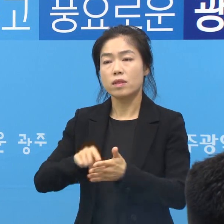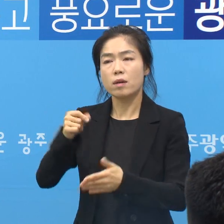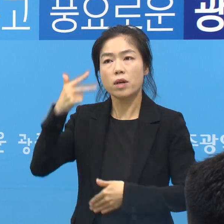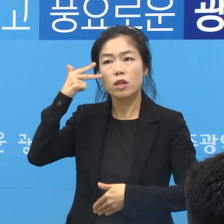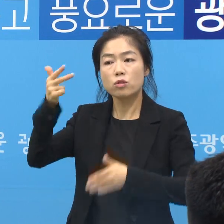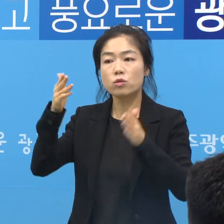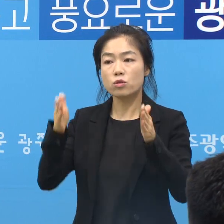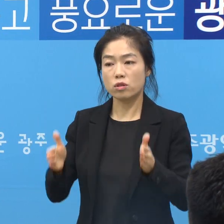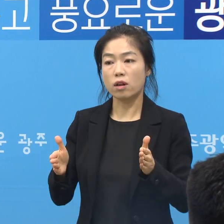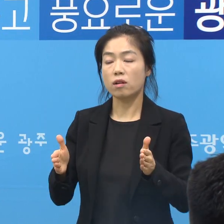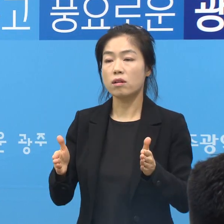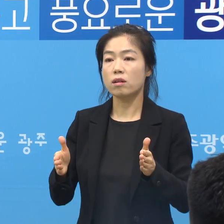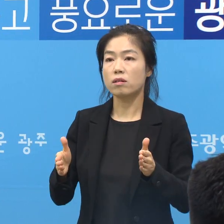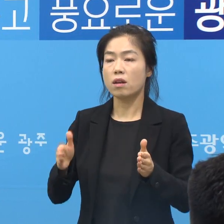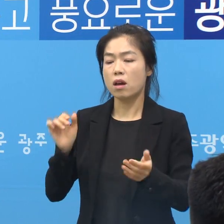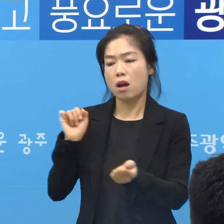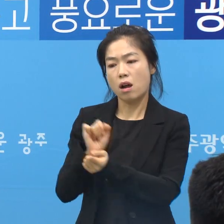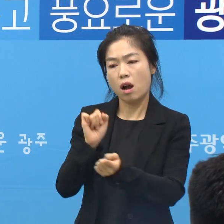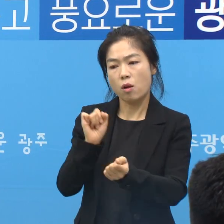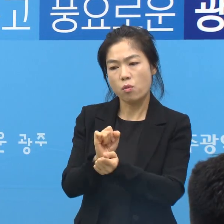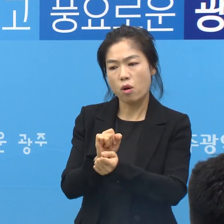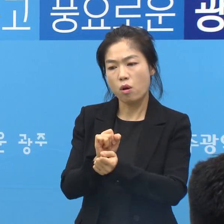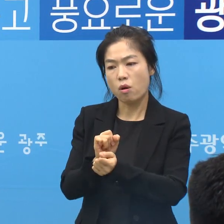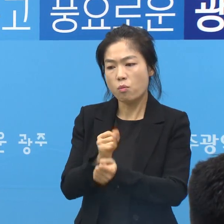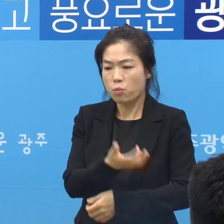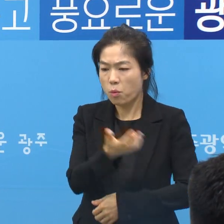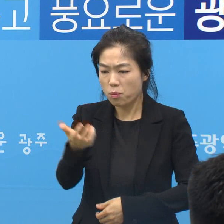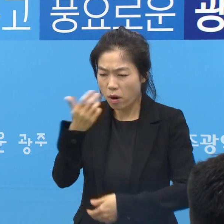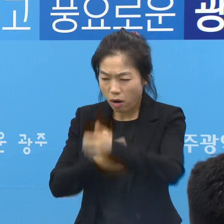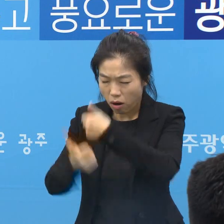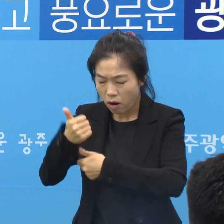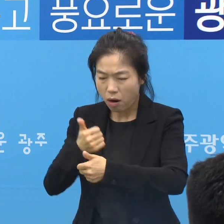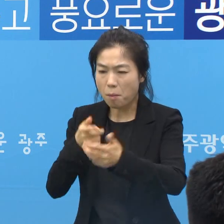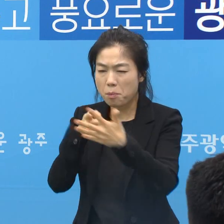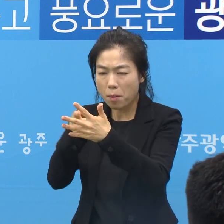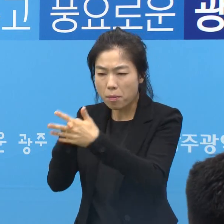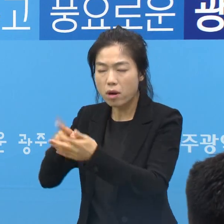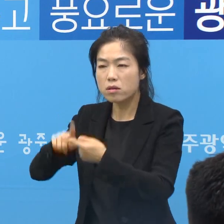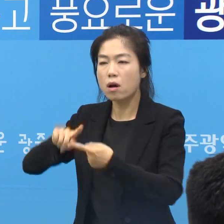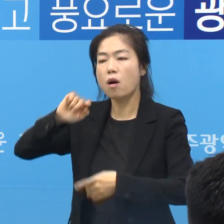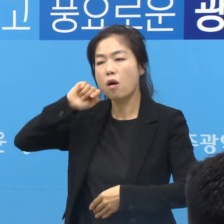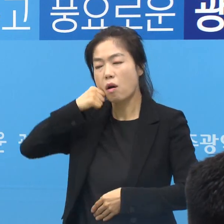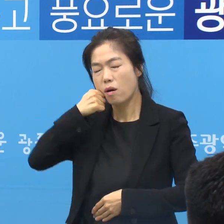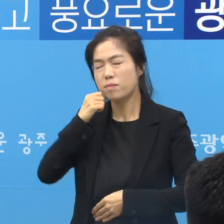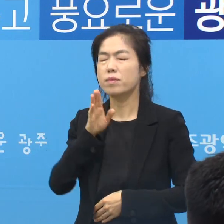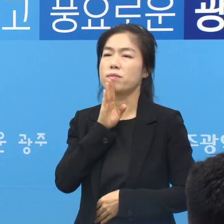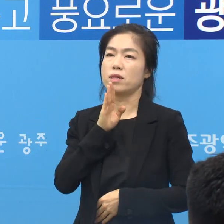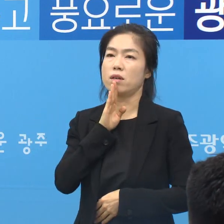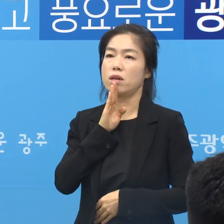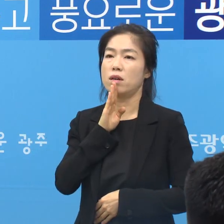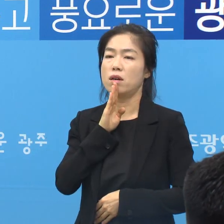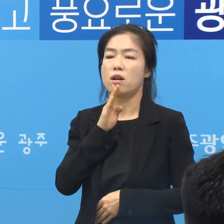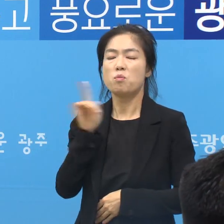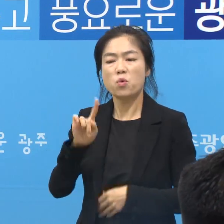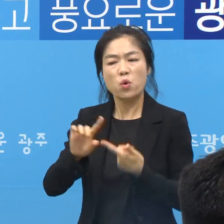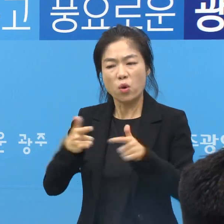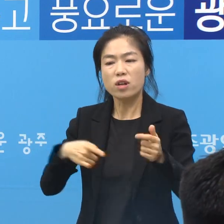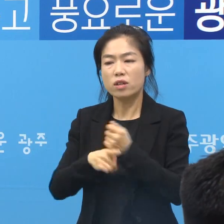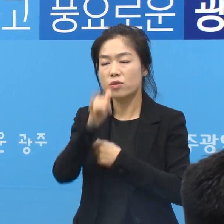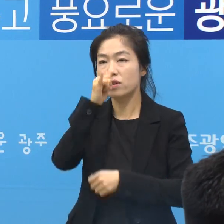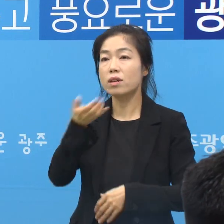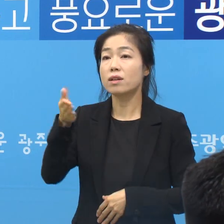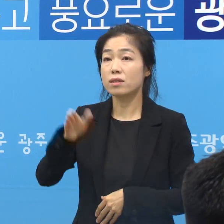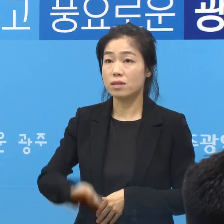일주일 동안 우리가 감염 경로를 파악하는데 매우 어려움이 있었습니다. 뭐 여러 가지 이유가